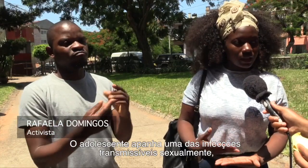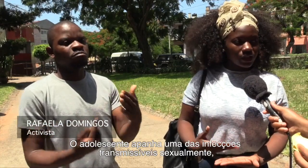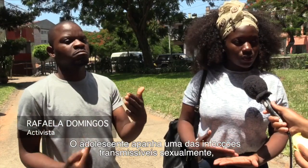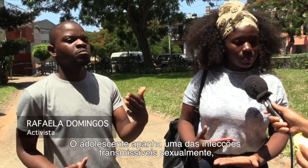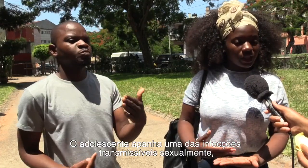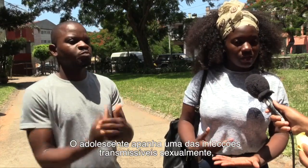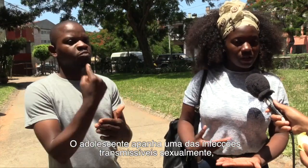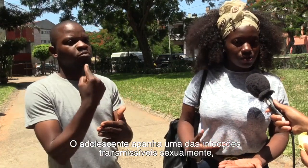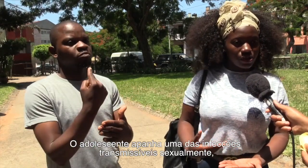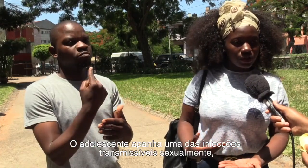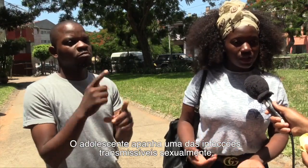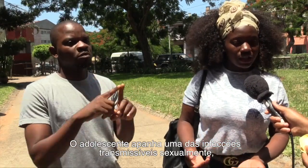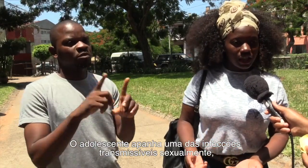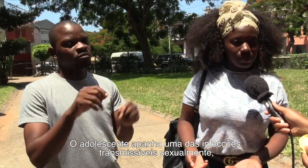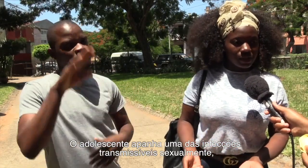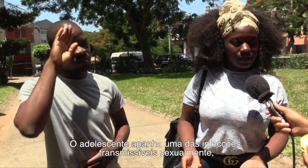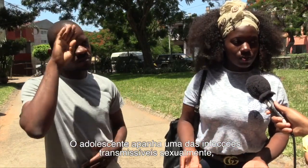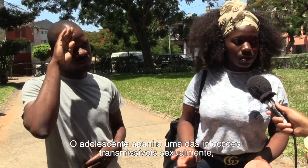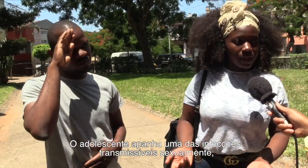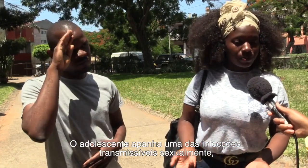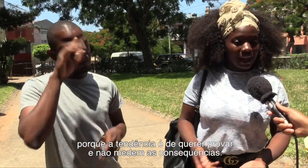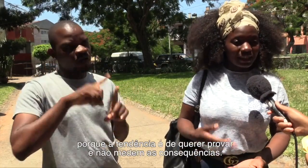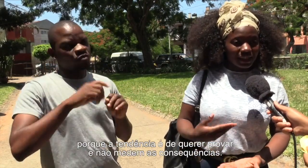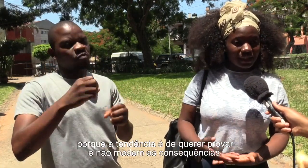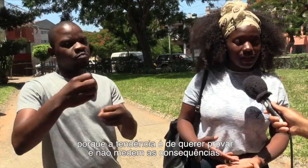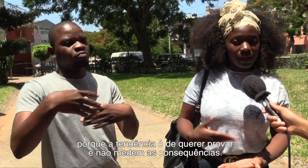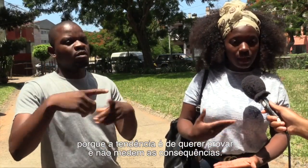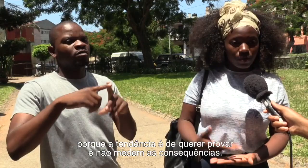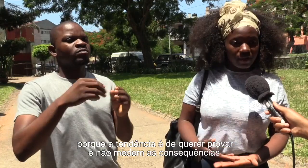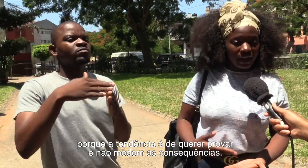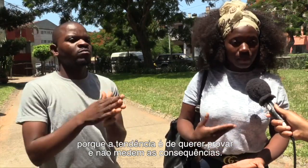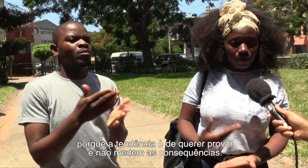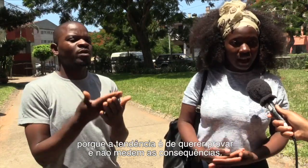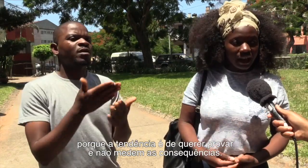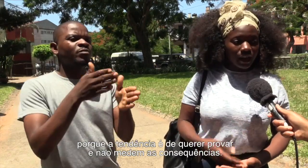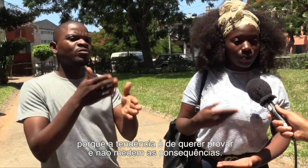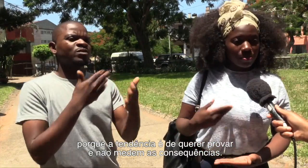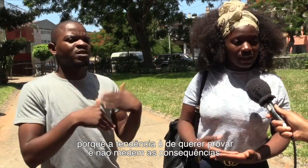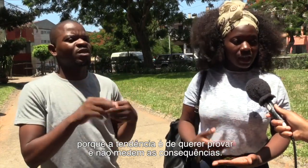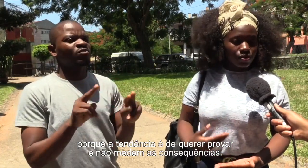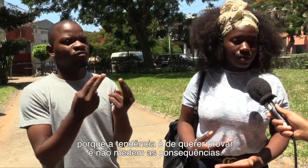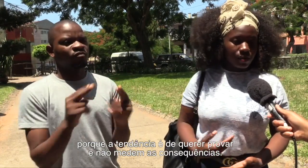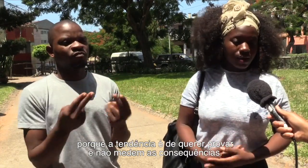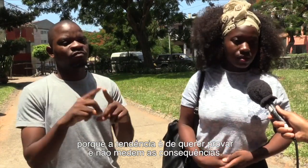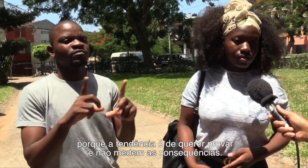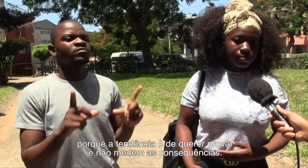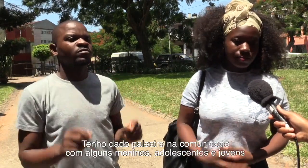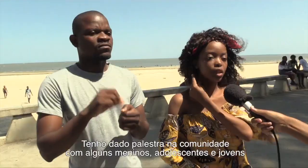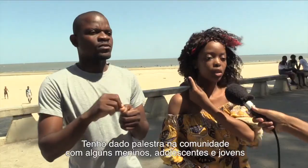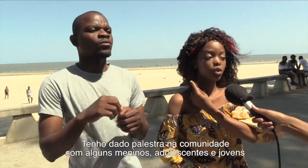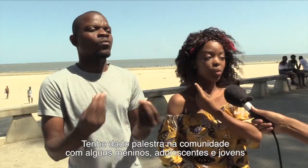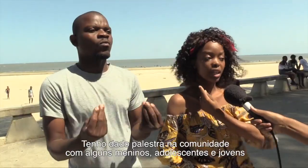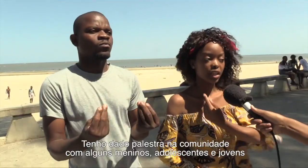das infecções transmissíveis sexualmente porque a tendência é de querer provar, querer provar, não medem as consequências.